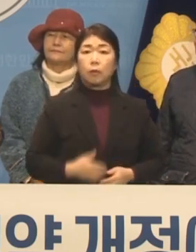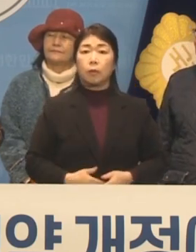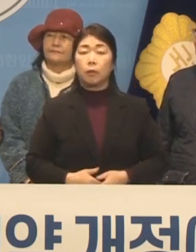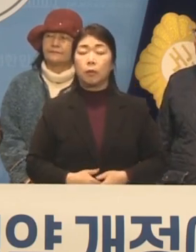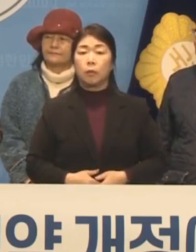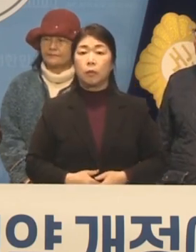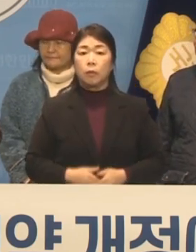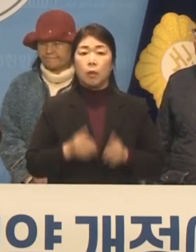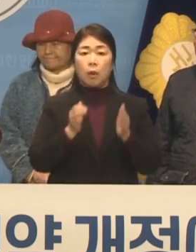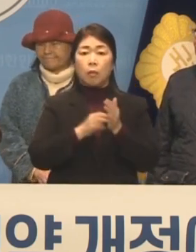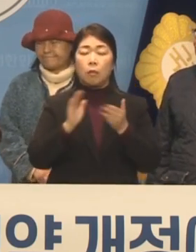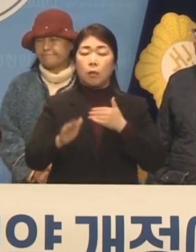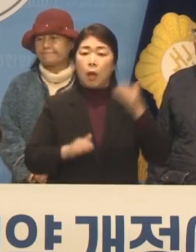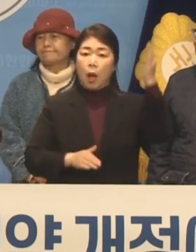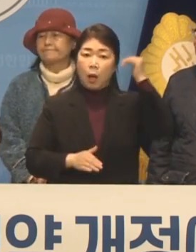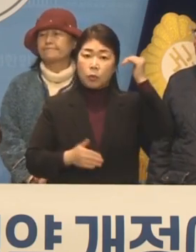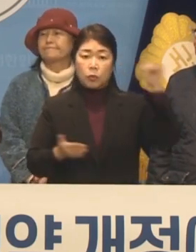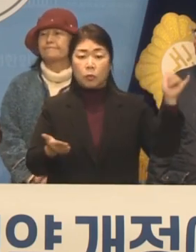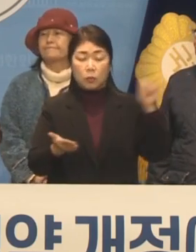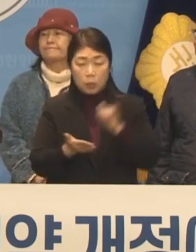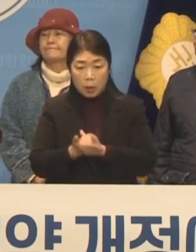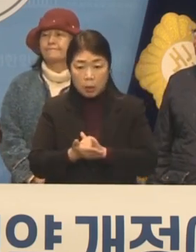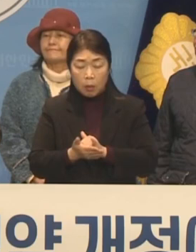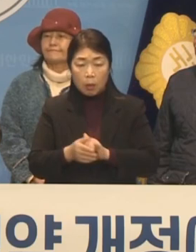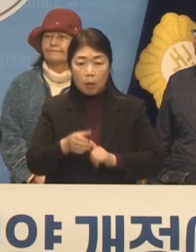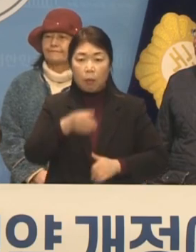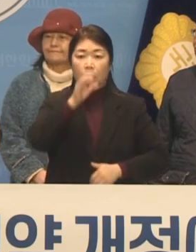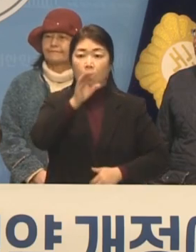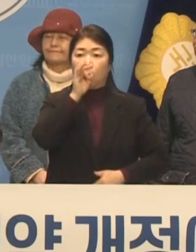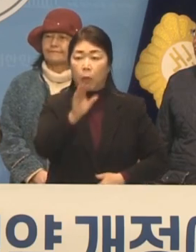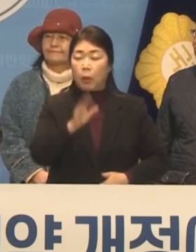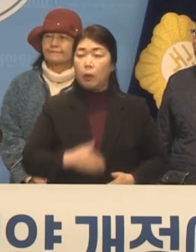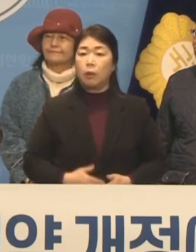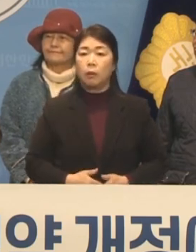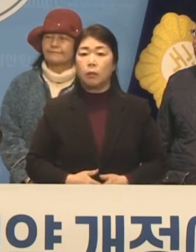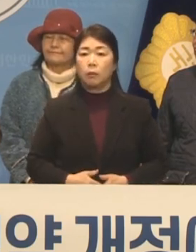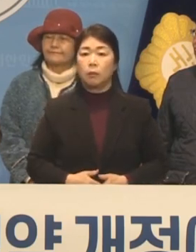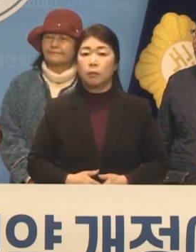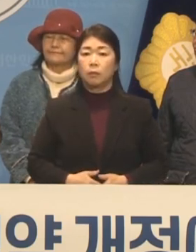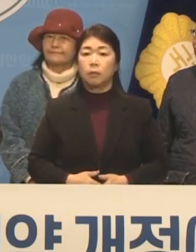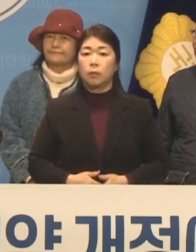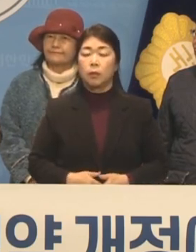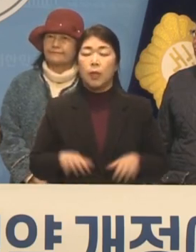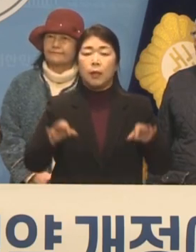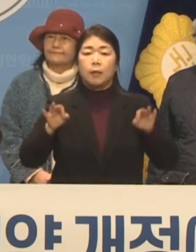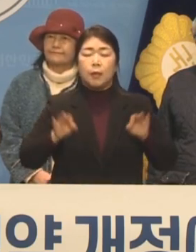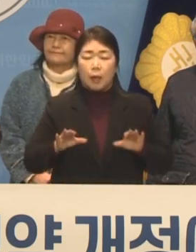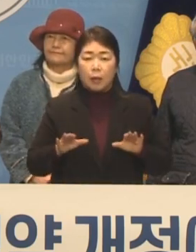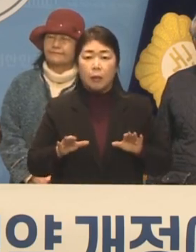그 뒤로 한국에 들어와서는 이걸 먹을 수가 없었습니다. 그랬다가 잠깐